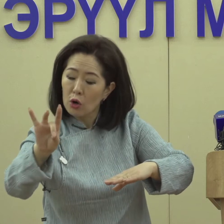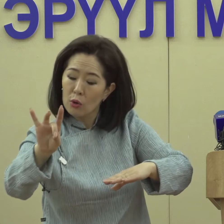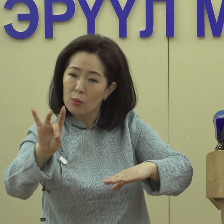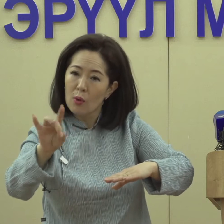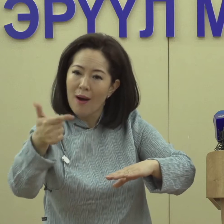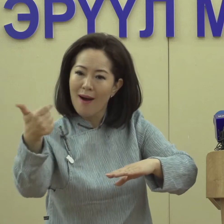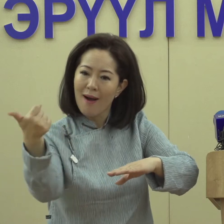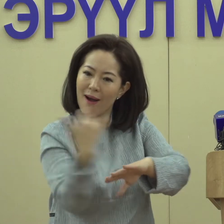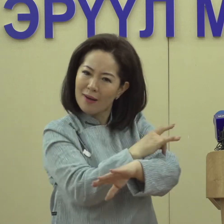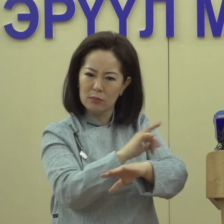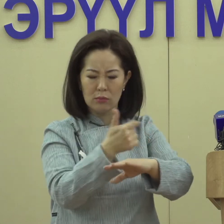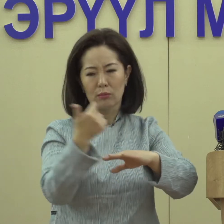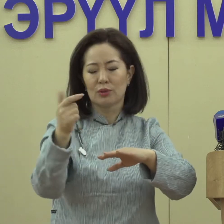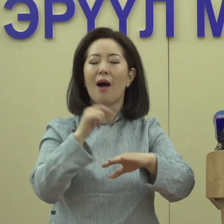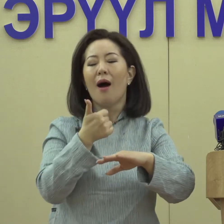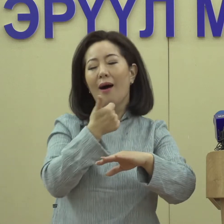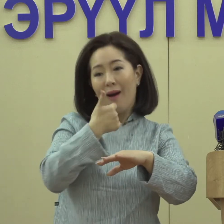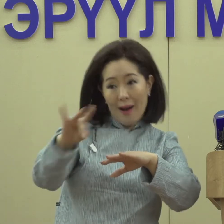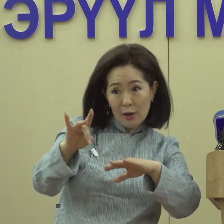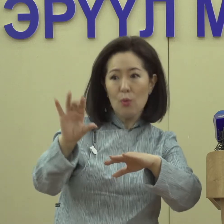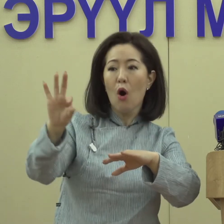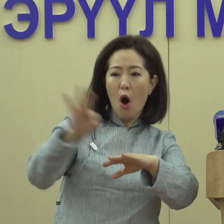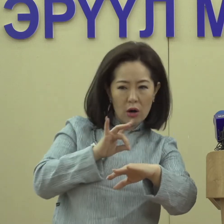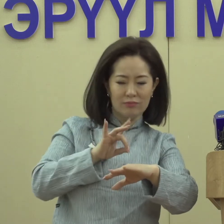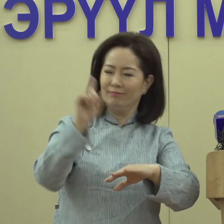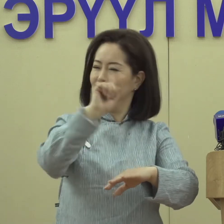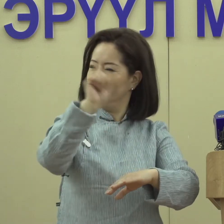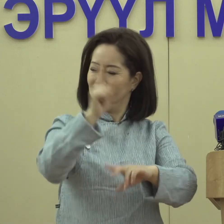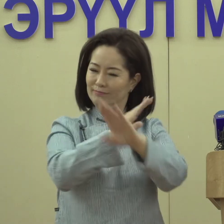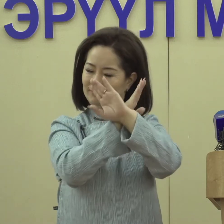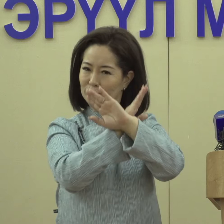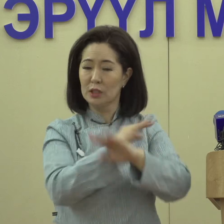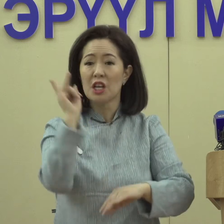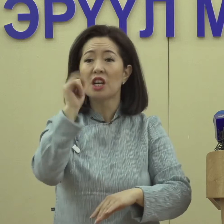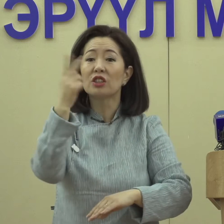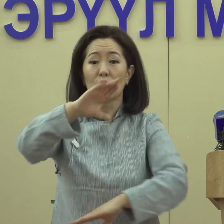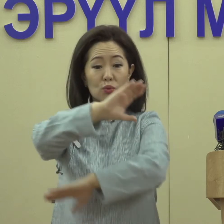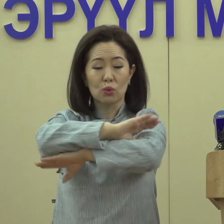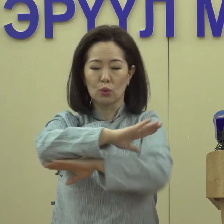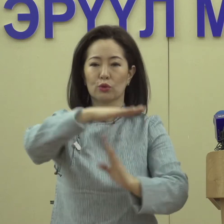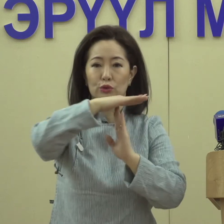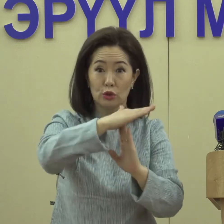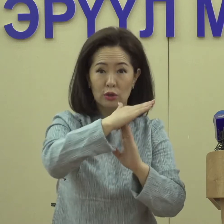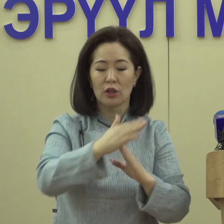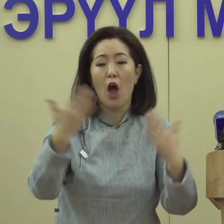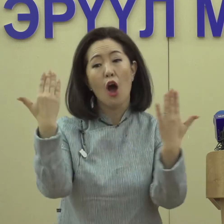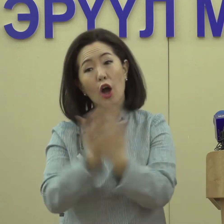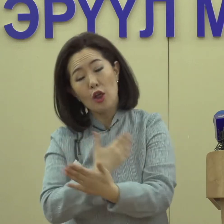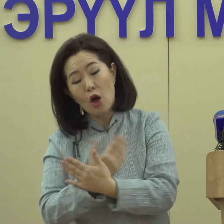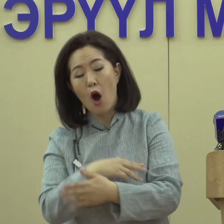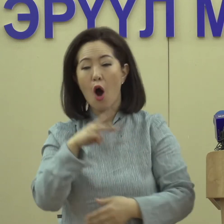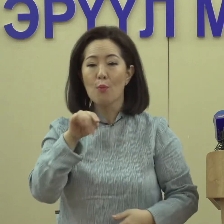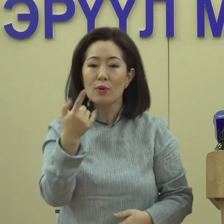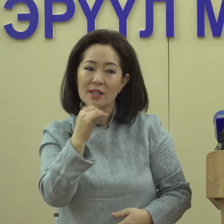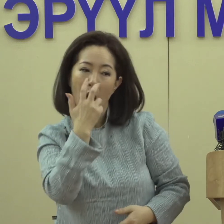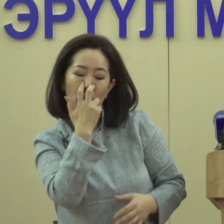зорчихгүй хөдөлгөөнийг хаах, сургууль цэцэрлэг, ихтэй сургуулийн үйл ажиллагааг зогсоох, кино театр, музей зэрэг соёл урлагийн байгууллагуудын үйл